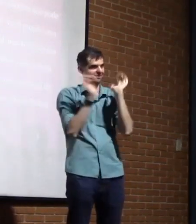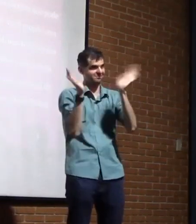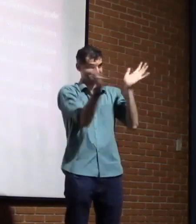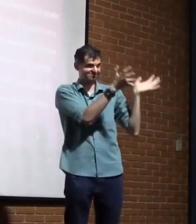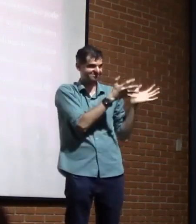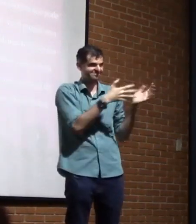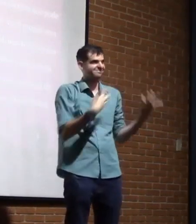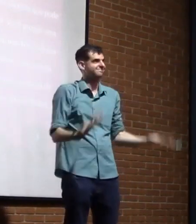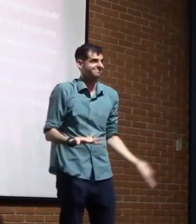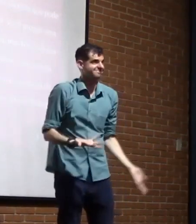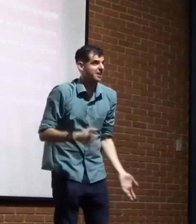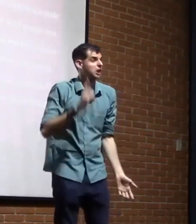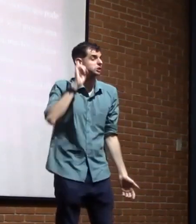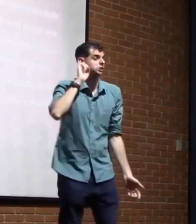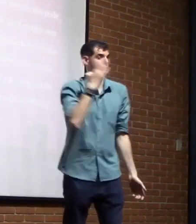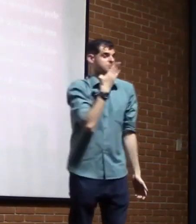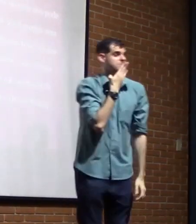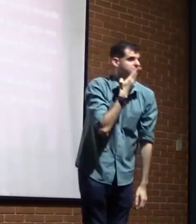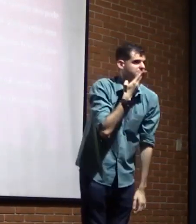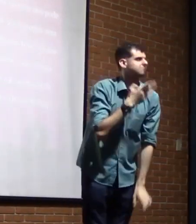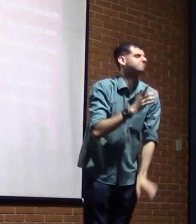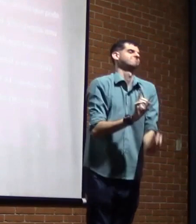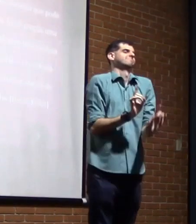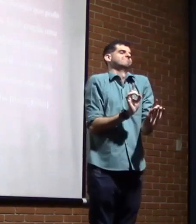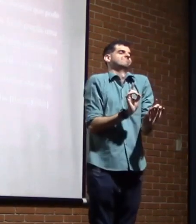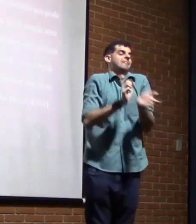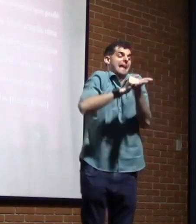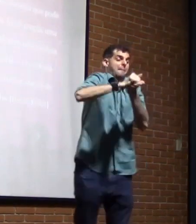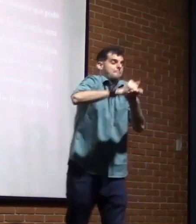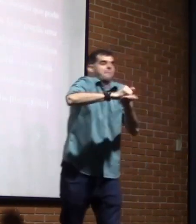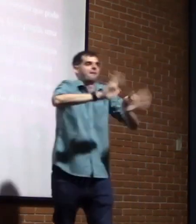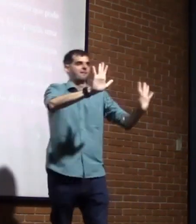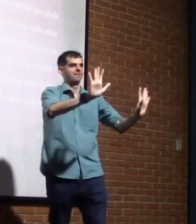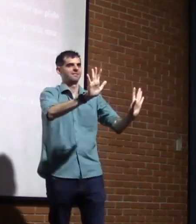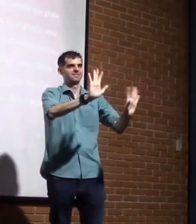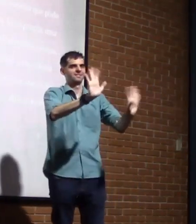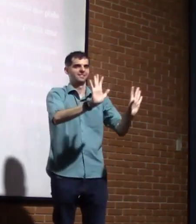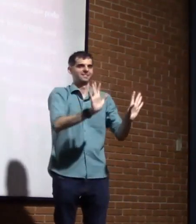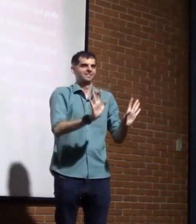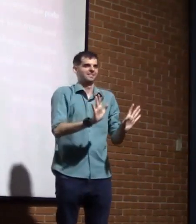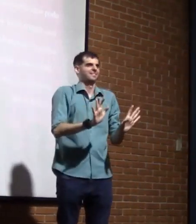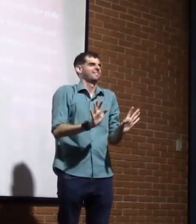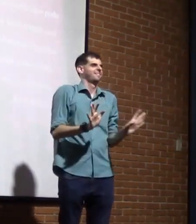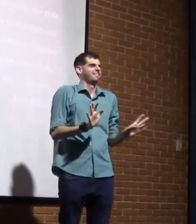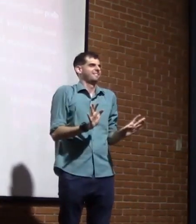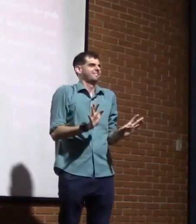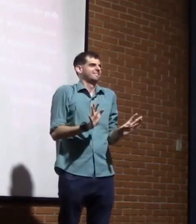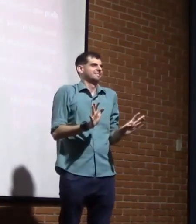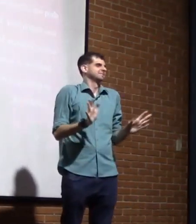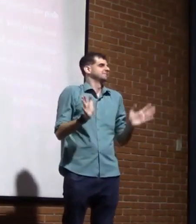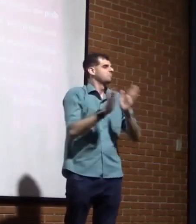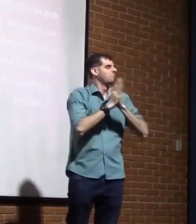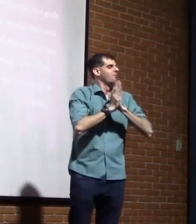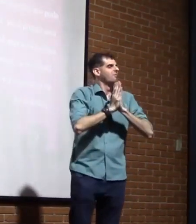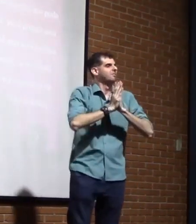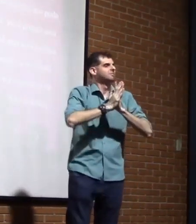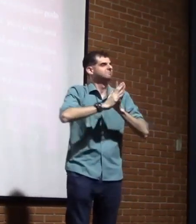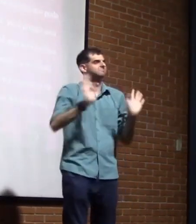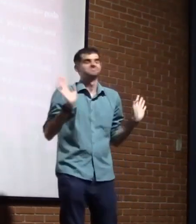meio das mãos. A gente pode fazer essa comparação, né? Além disso, um outro termo usado que também é um mito é a questão do